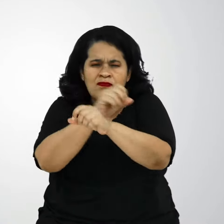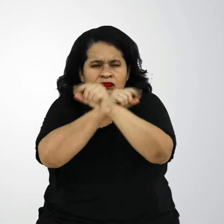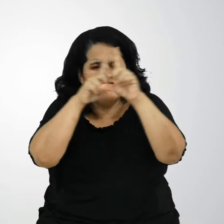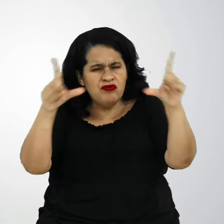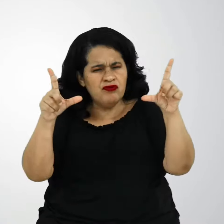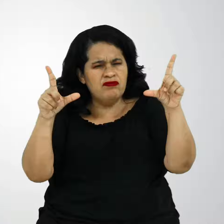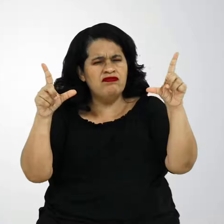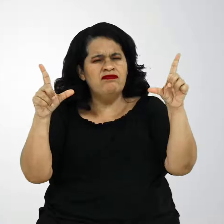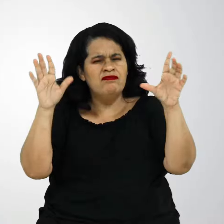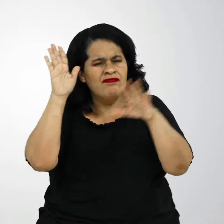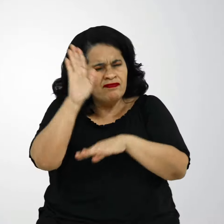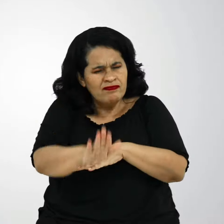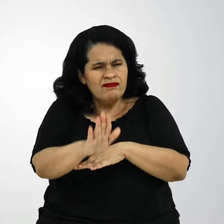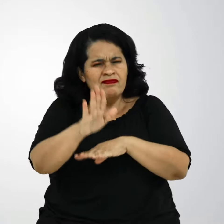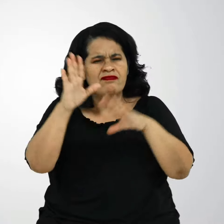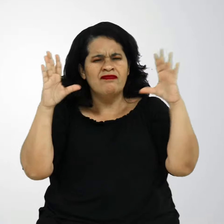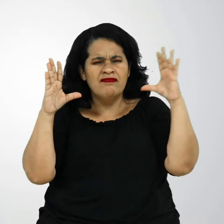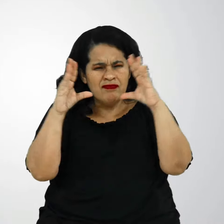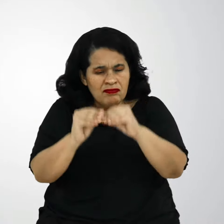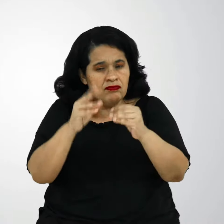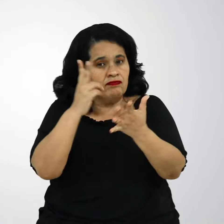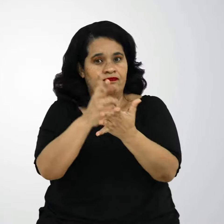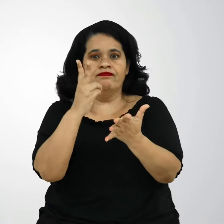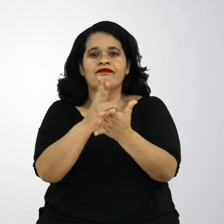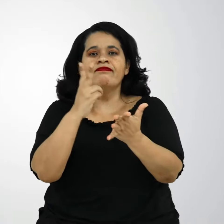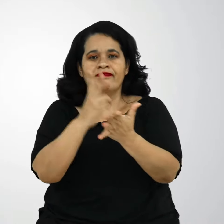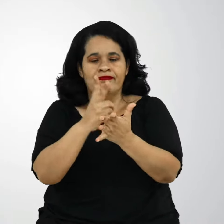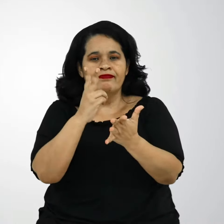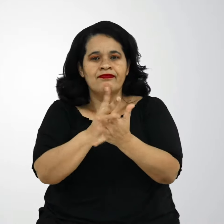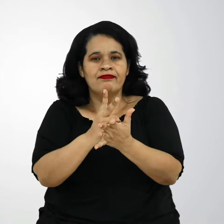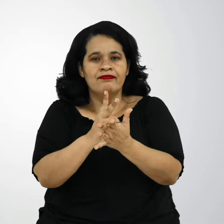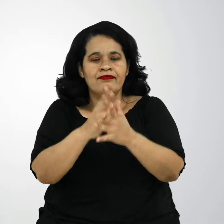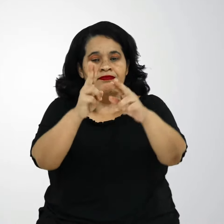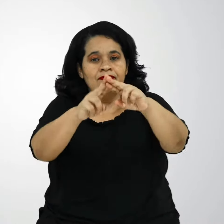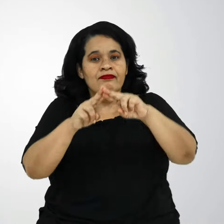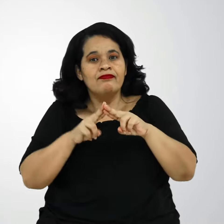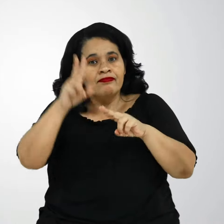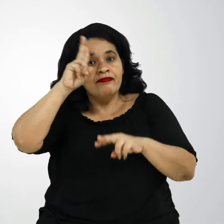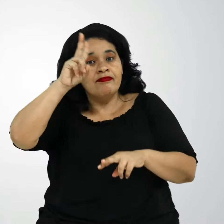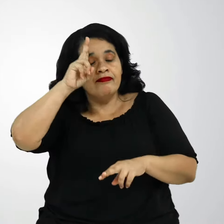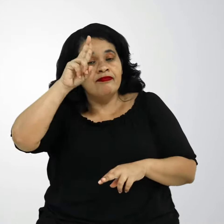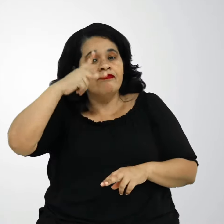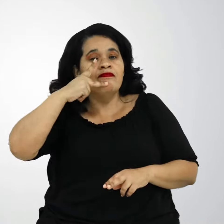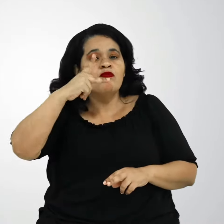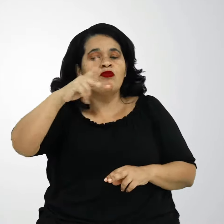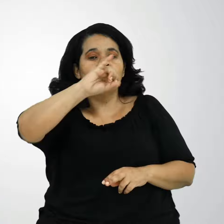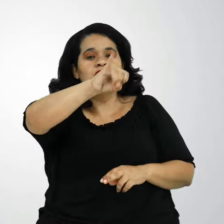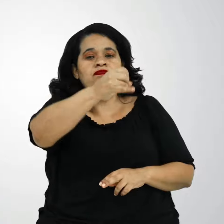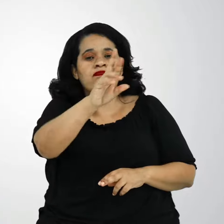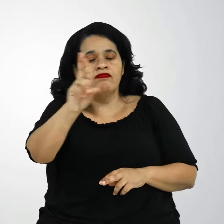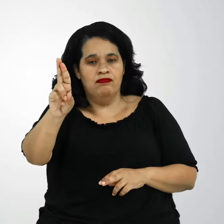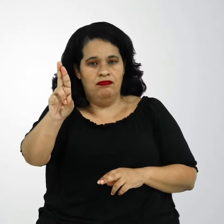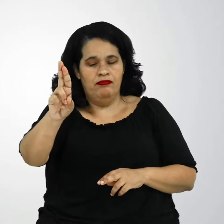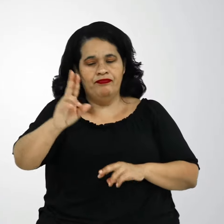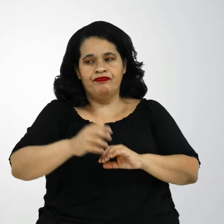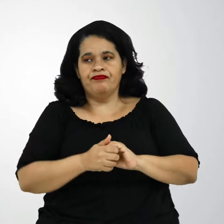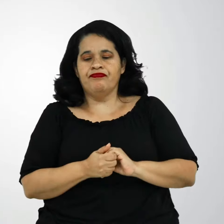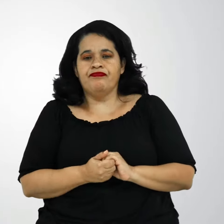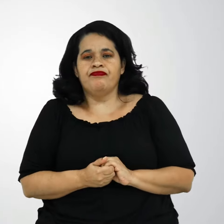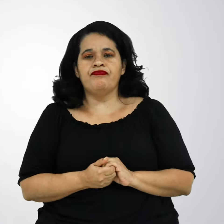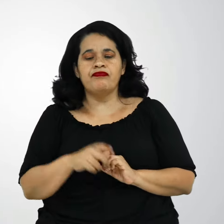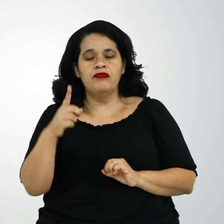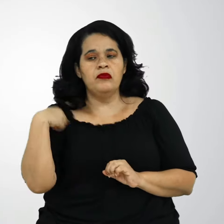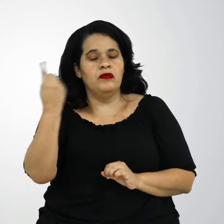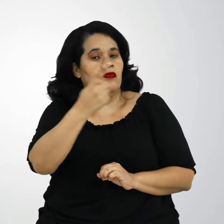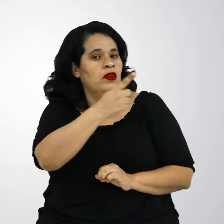agora especificamente, né? Depois de ler o livro do profeta Jeremias. E nós encontramos